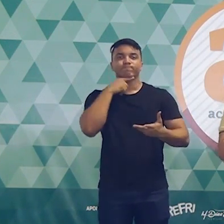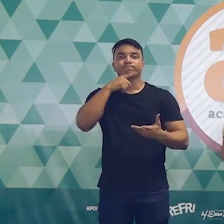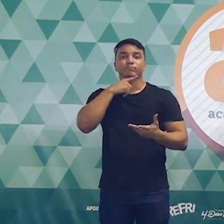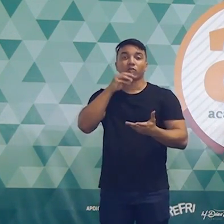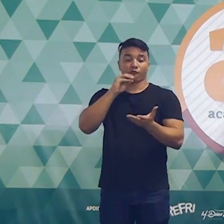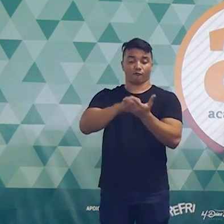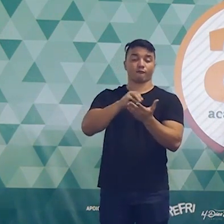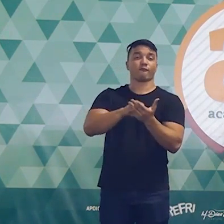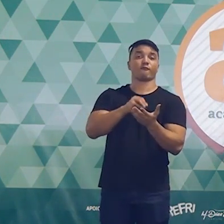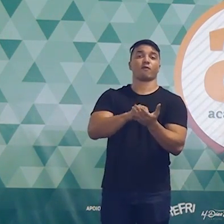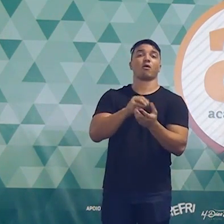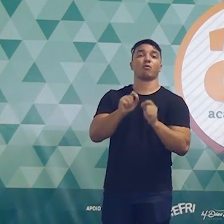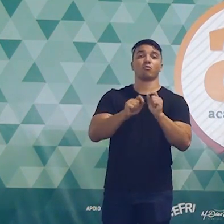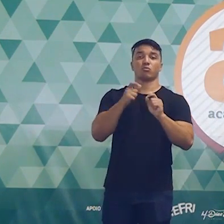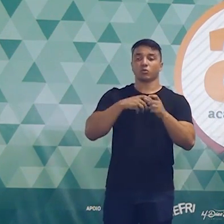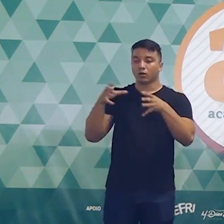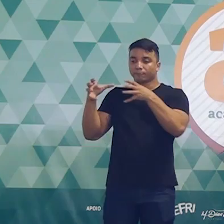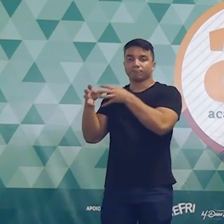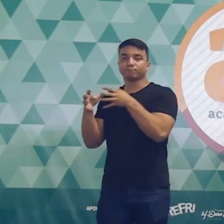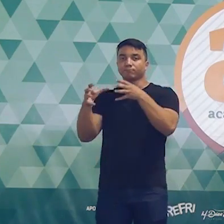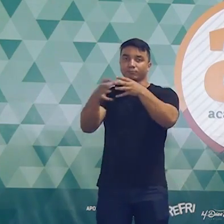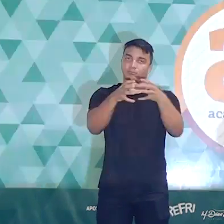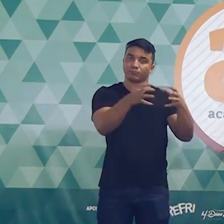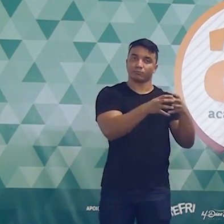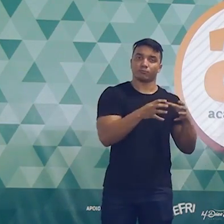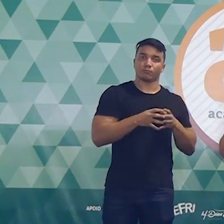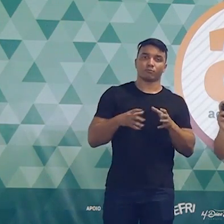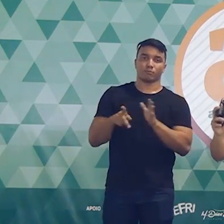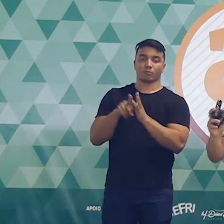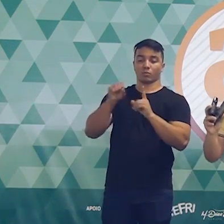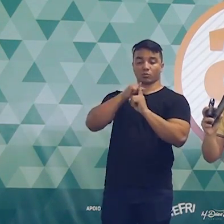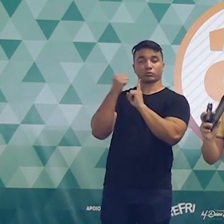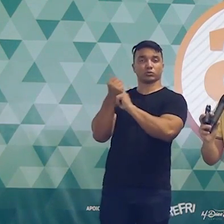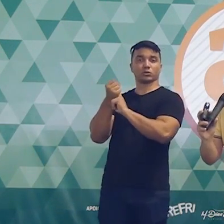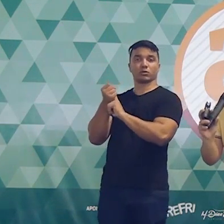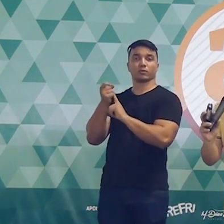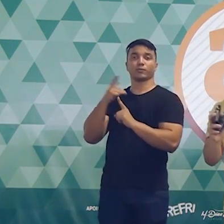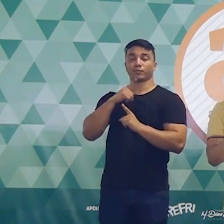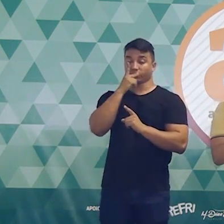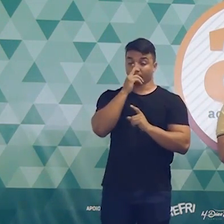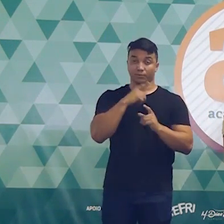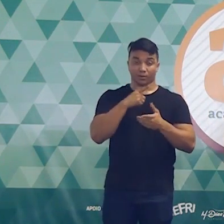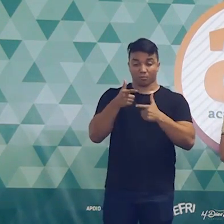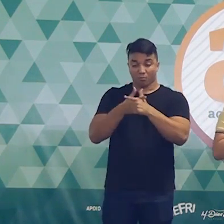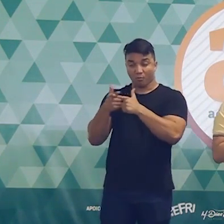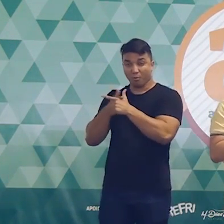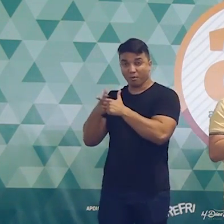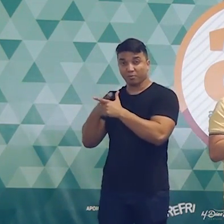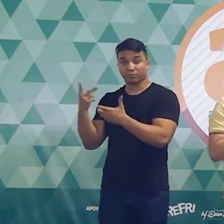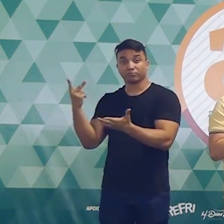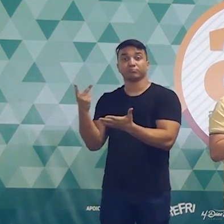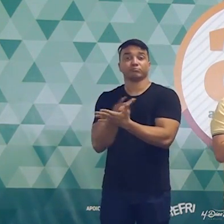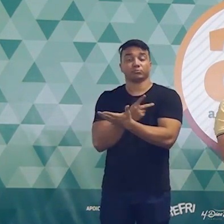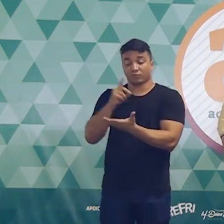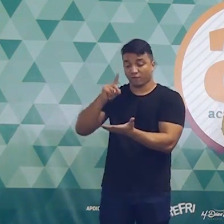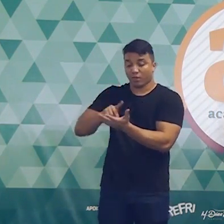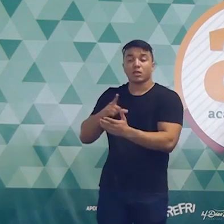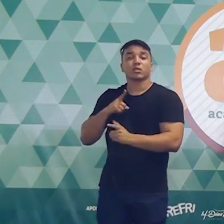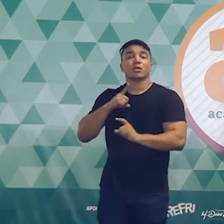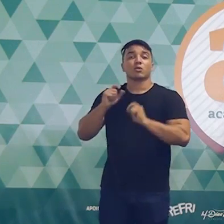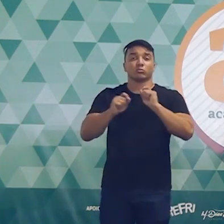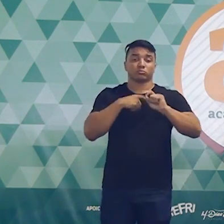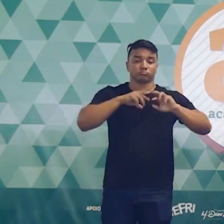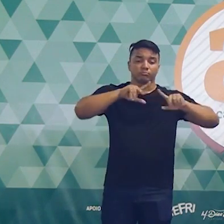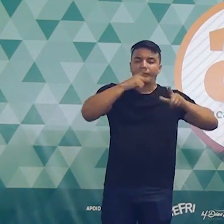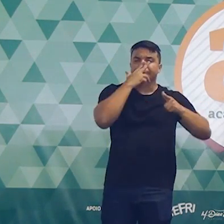atuação adequada de alguns desses pilares sociais. Diga que se esse problema que está na prova está acontecendo, existe